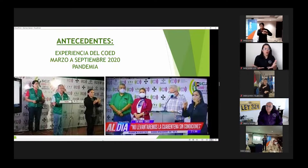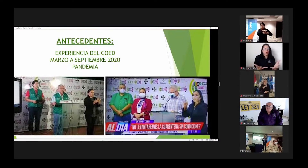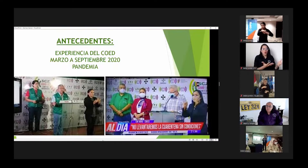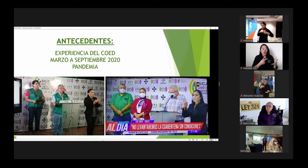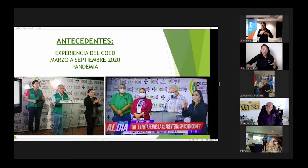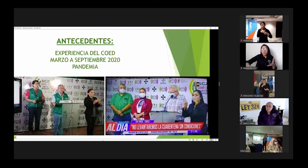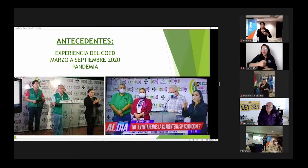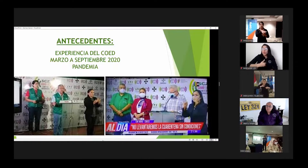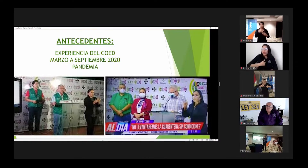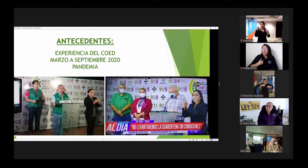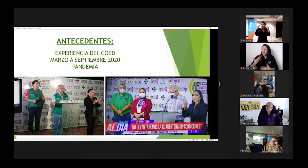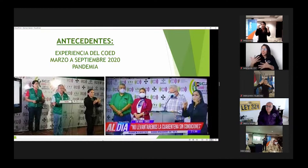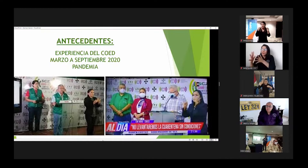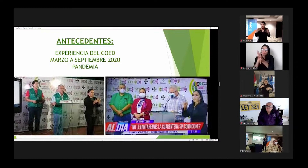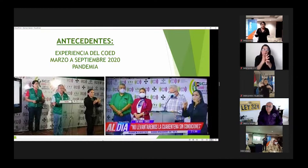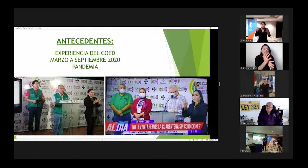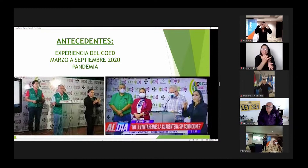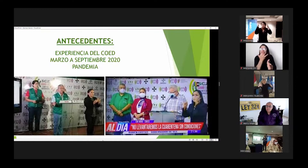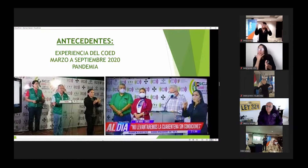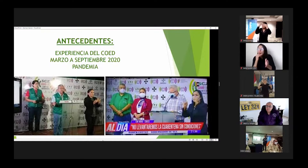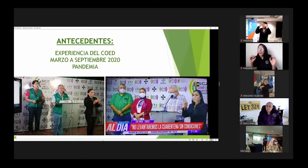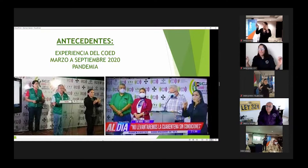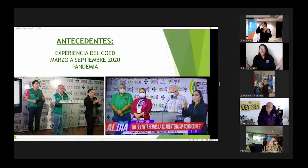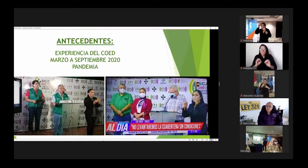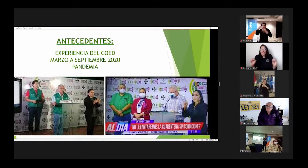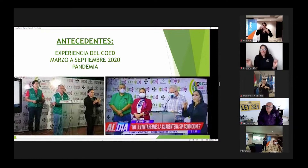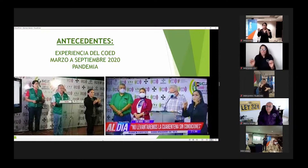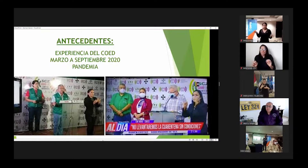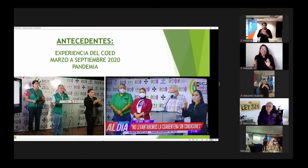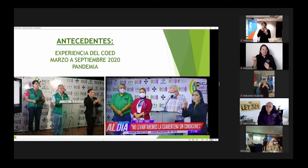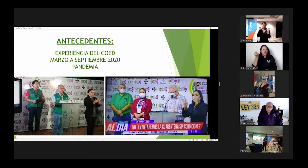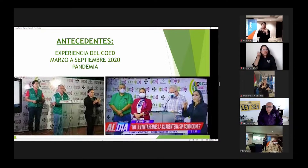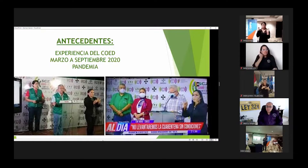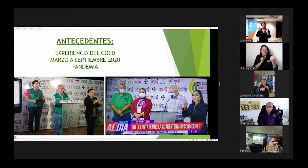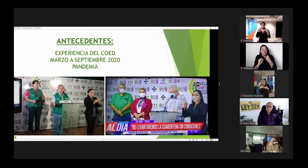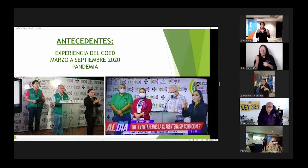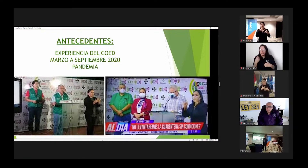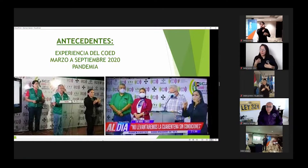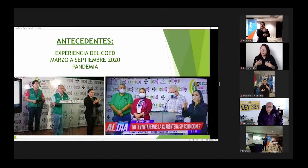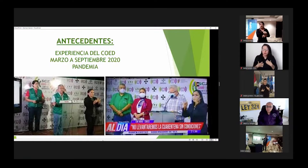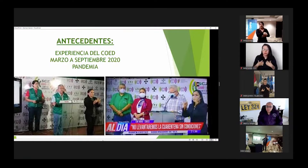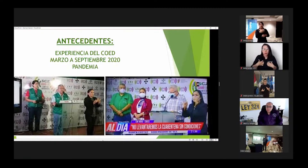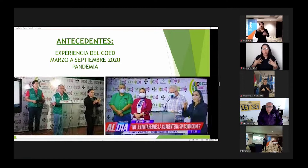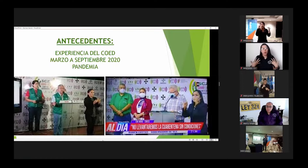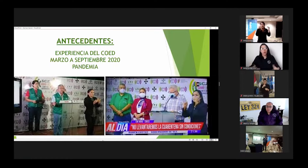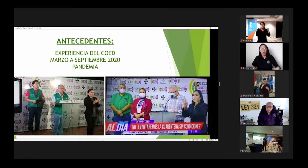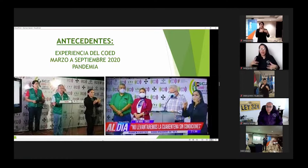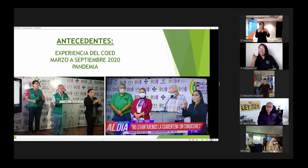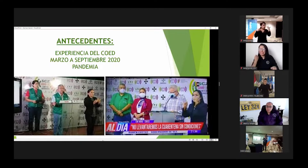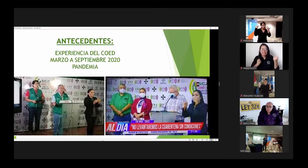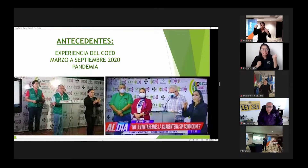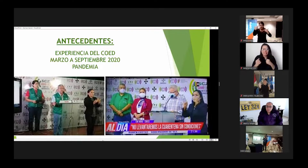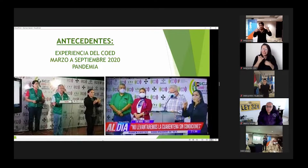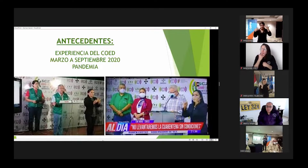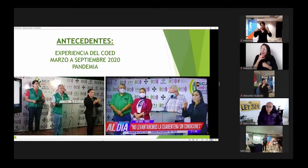acceso a la información, no sabía qué era lo que pasaba, había mucha ansiedad y era una desesperación en el